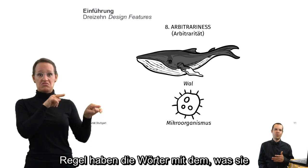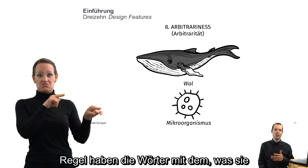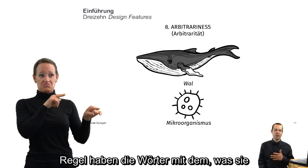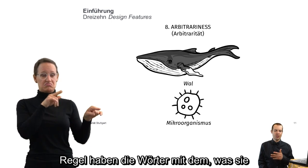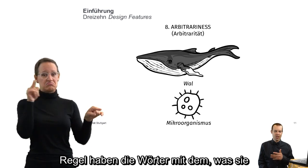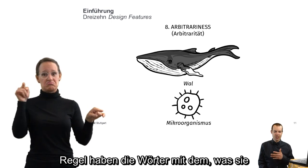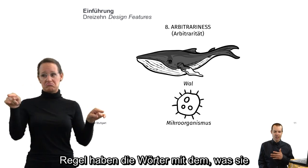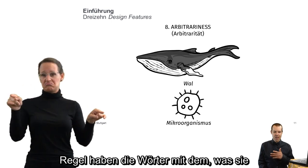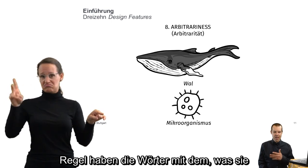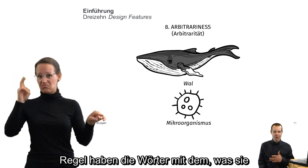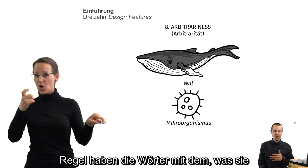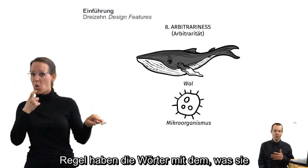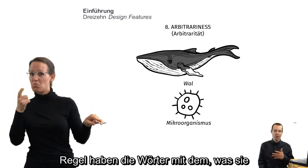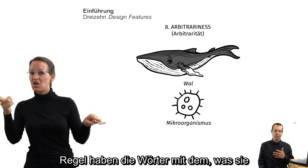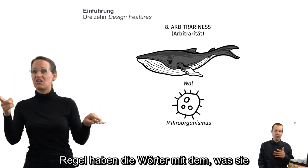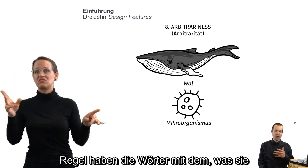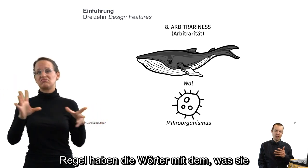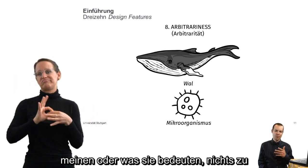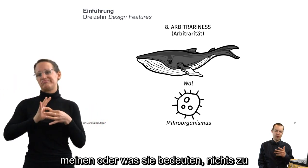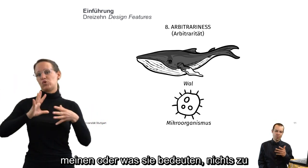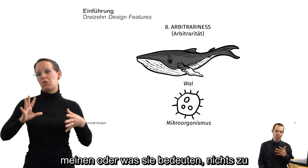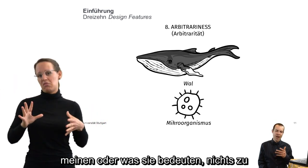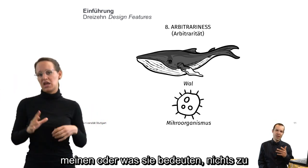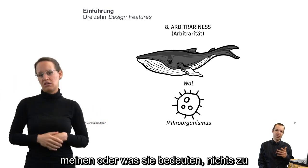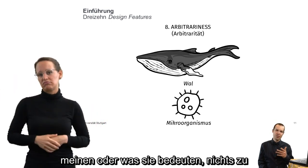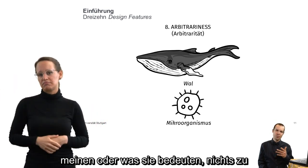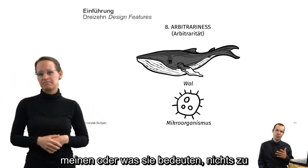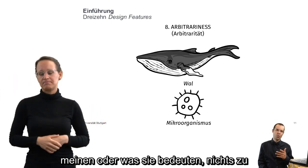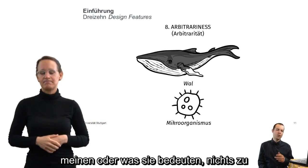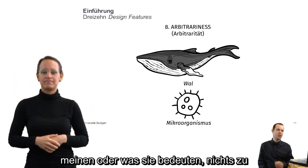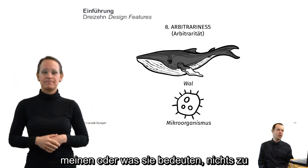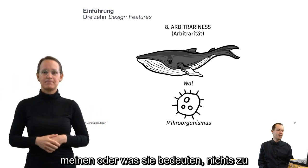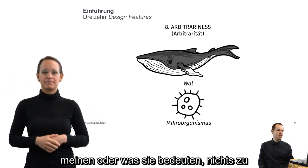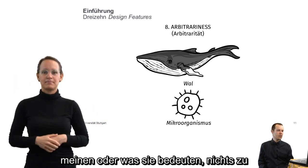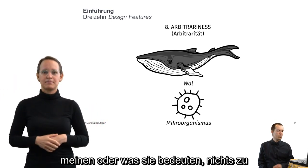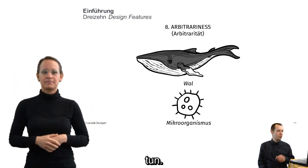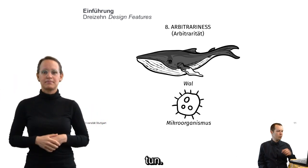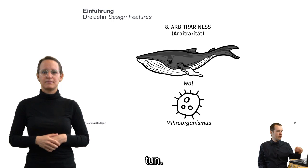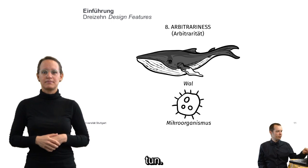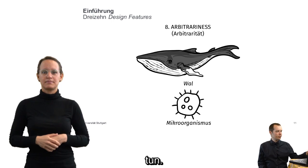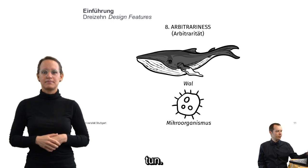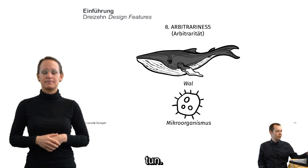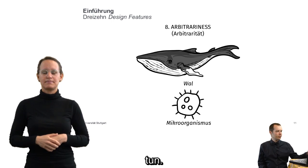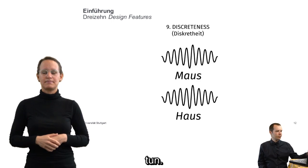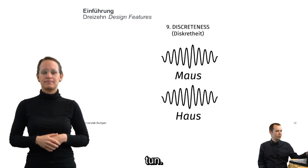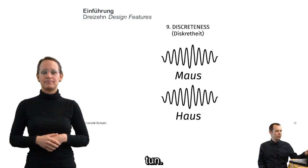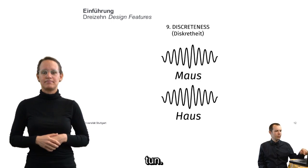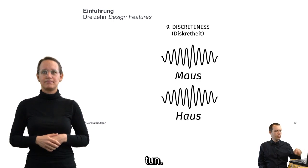die Wörter mit dem, was sie meinen oder was sie bedeuten, nichts zu tun.